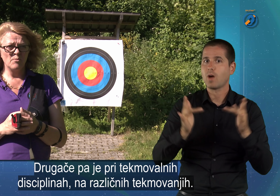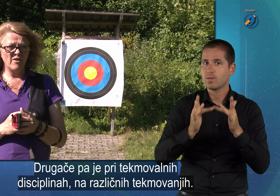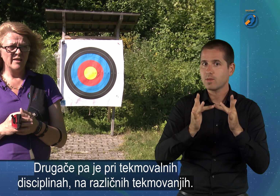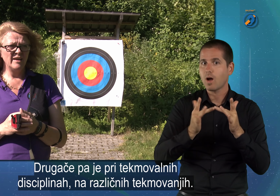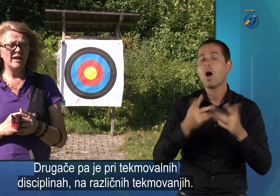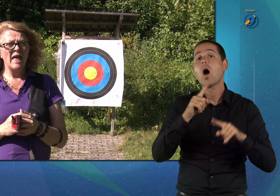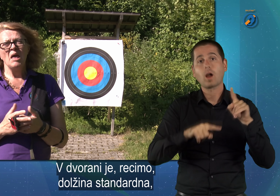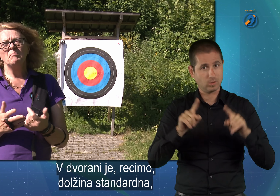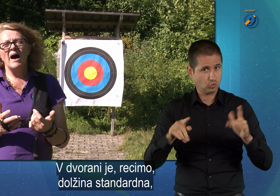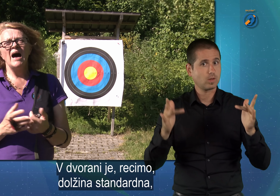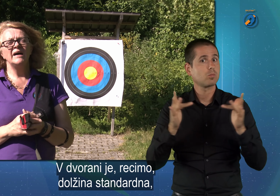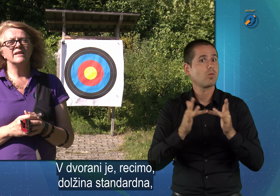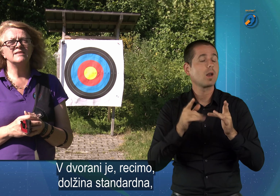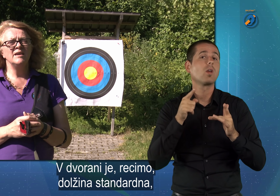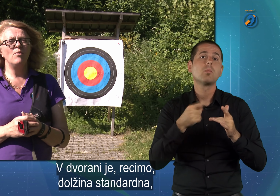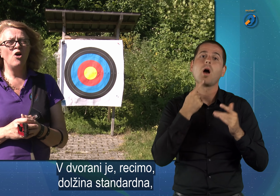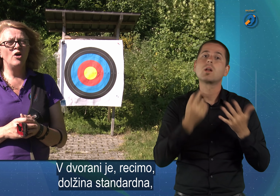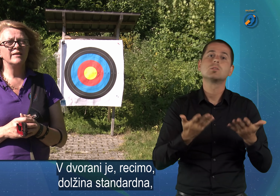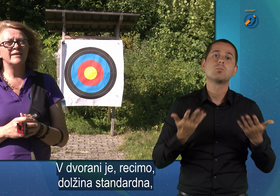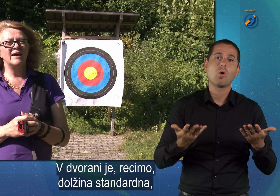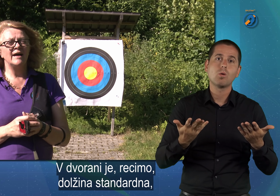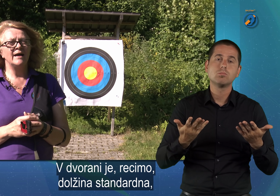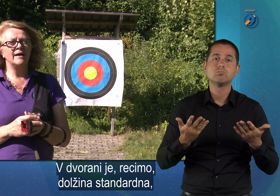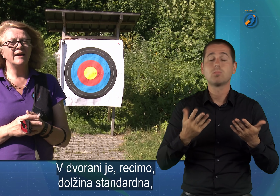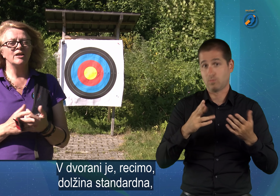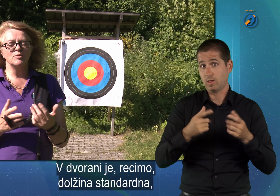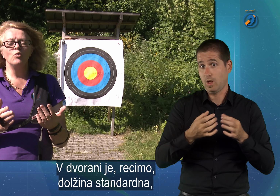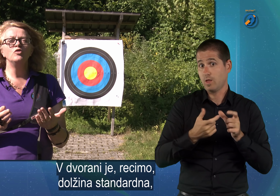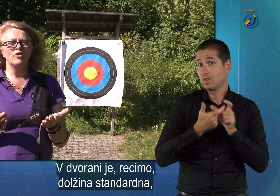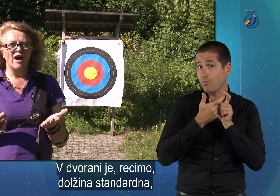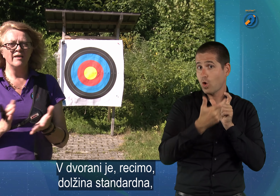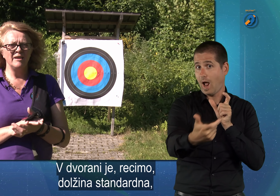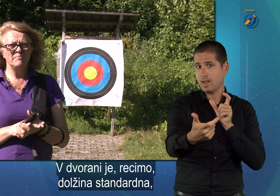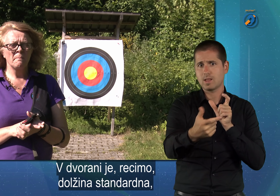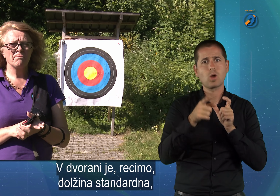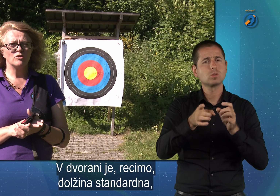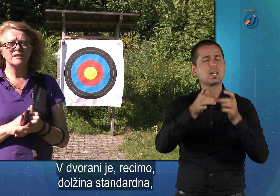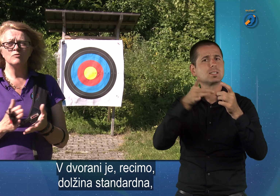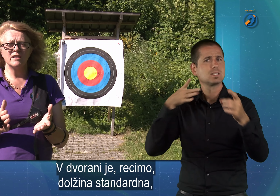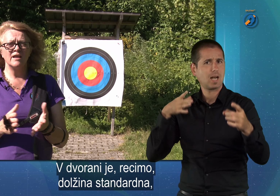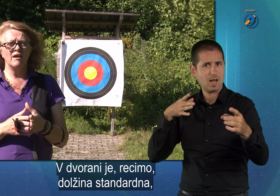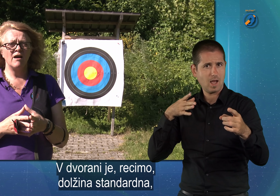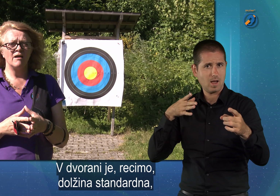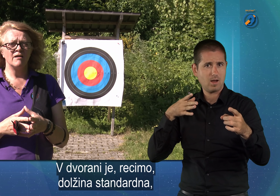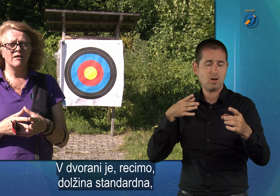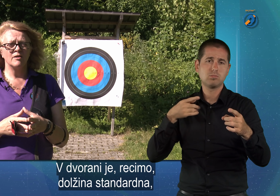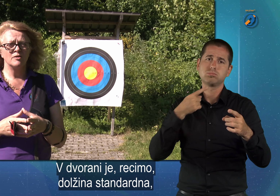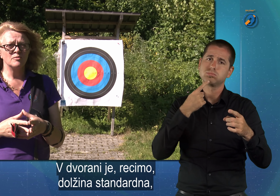različnih tekmovanjih, pa recimo, da rečemo v dvorani, ko se